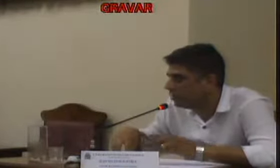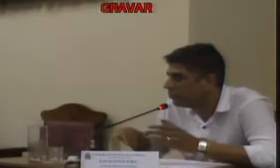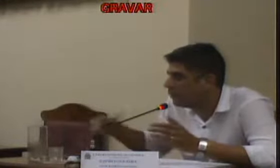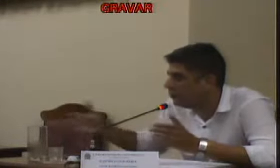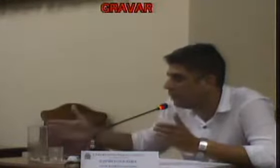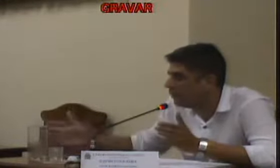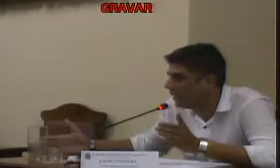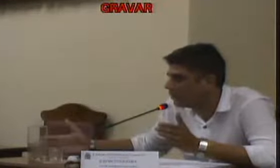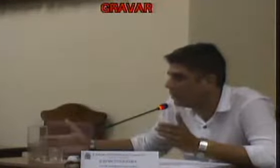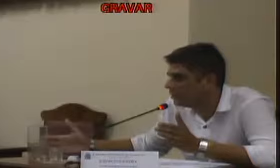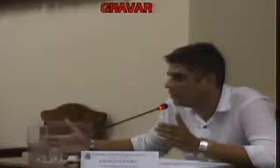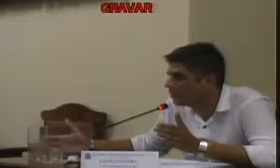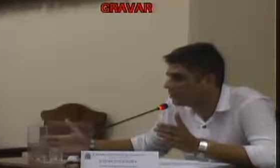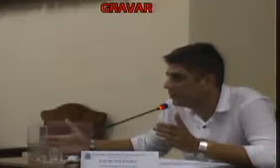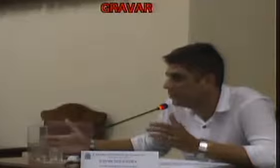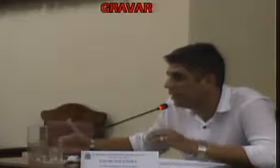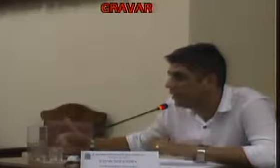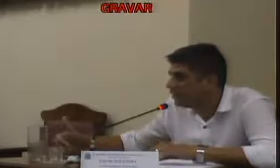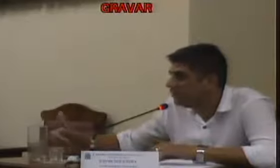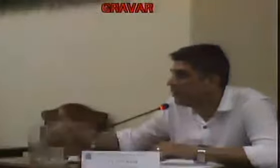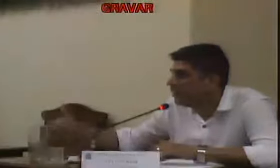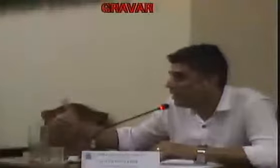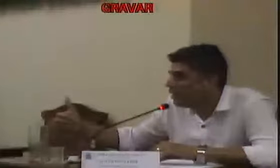todinha ali, numa boa parte ali da extensão.